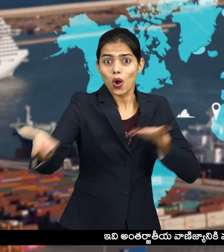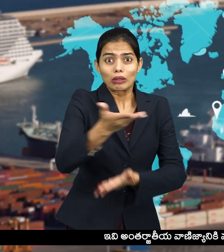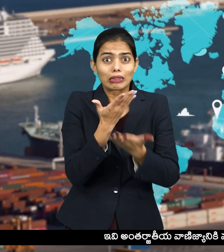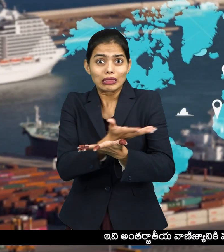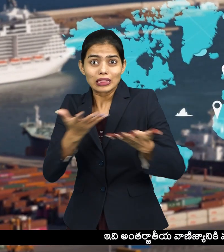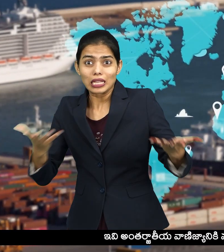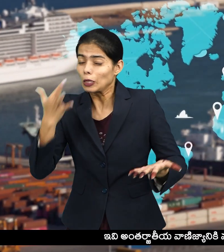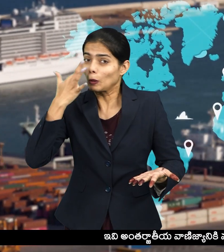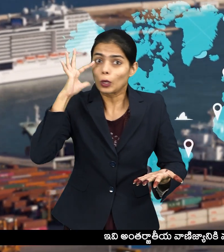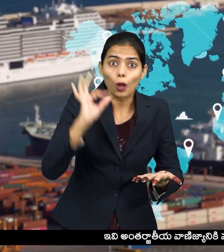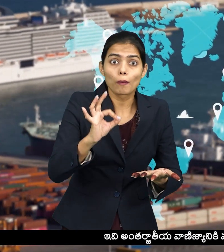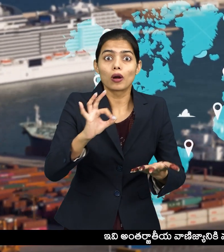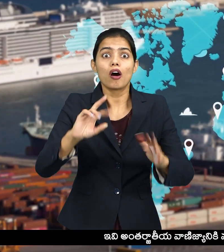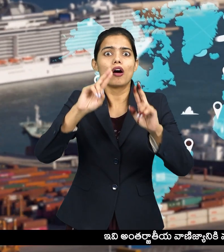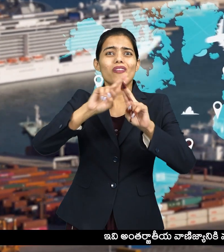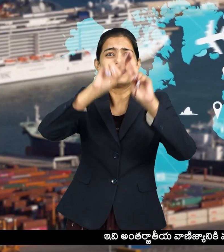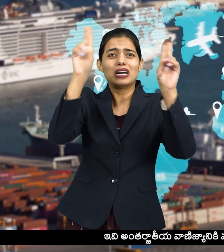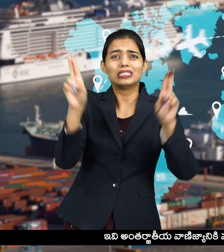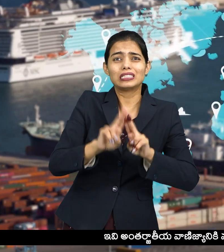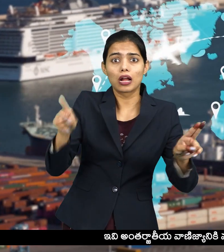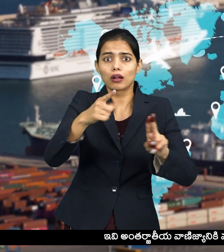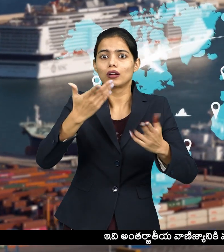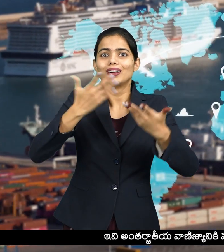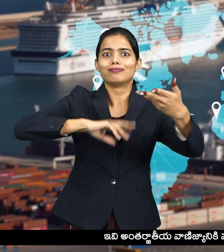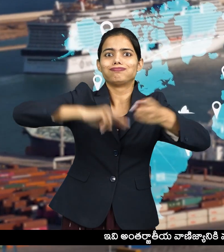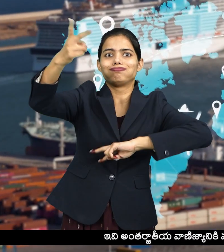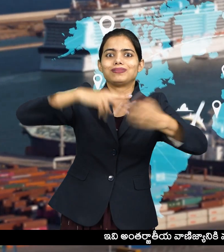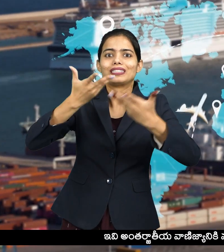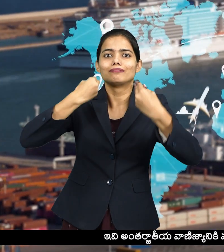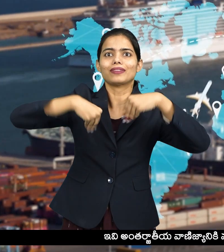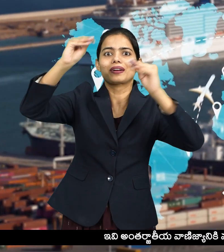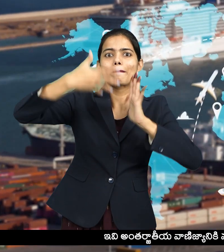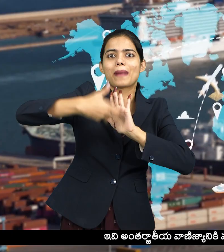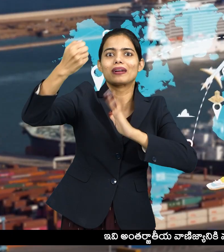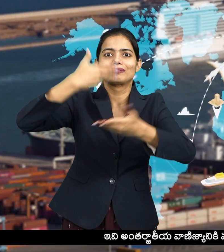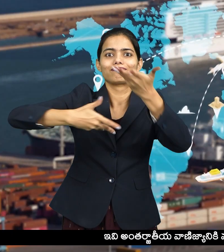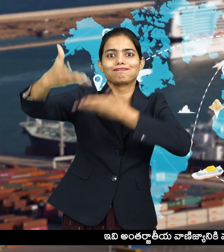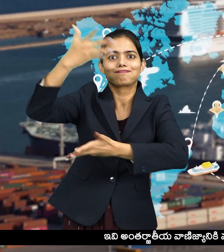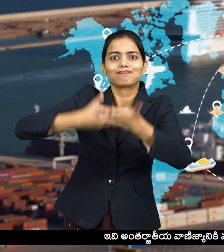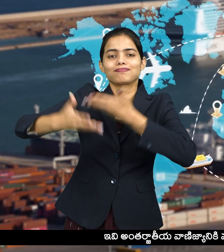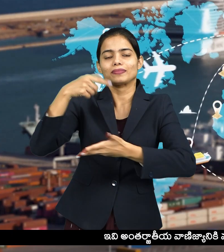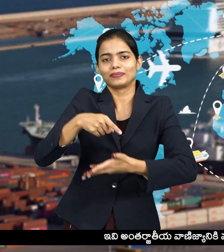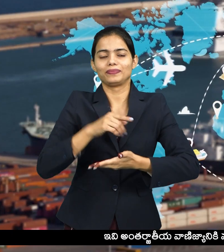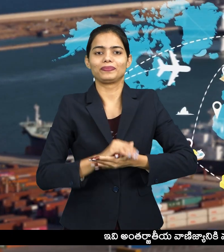ఇవి అంతర్జాతీయ వాణిజ్యానికి ముఖ్యమైన మార్గాలుగా కూడా పనిచేస్తాయి.